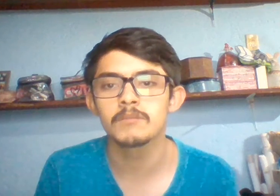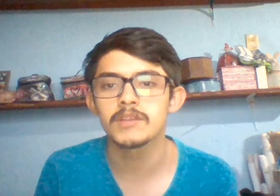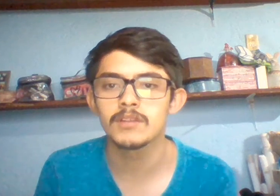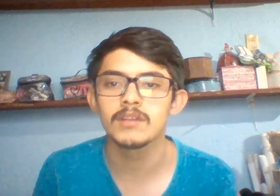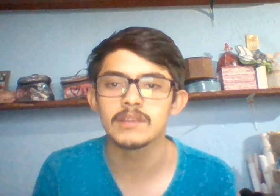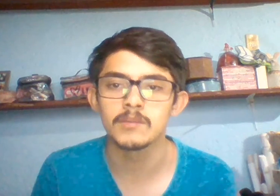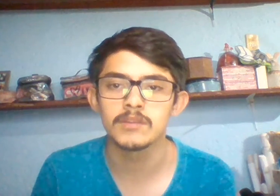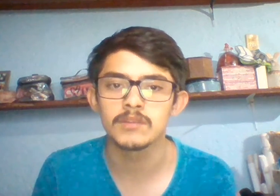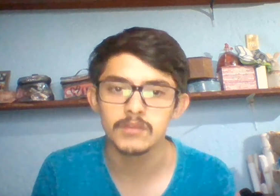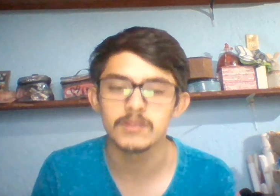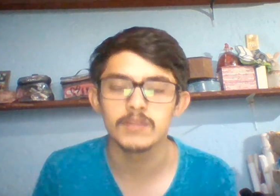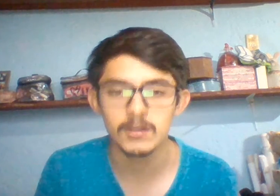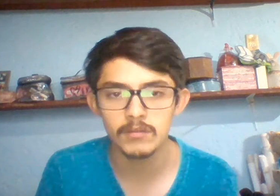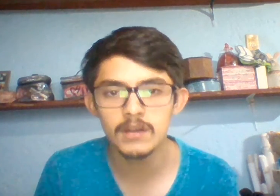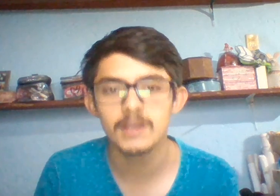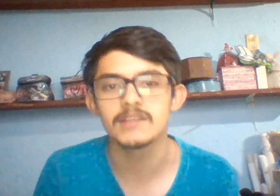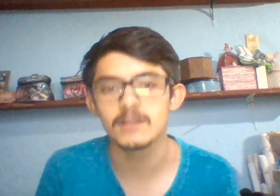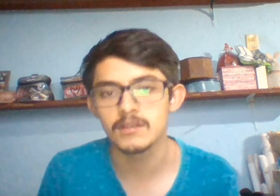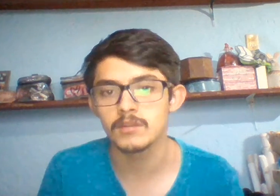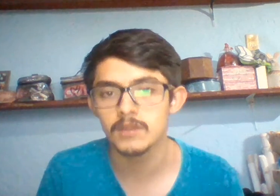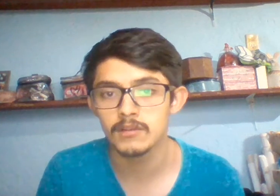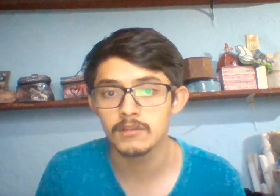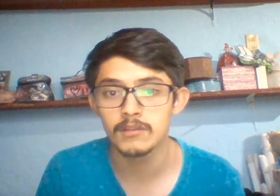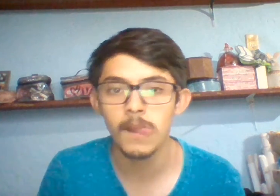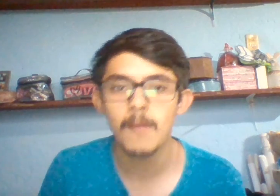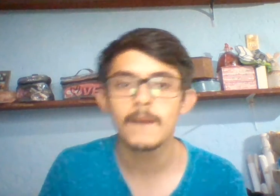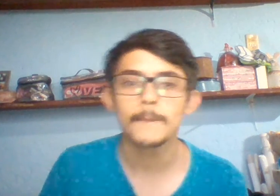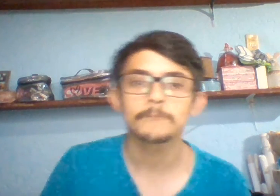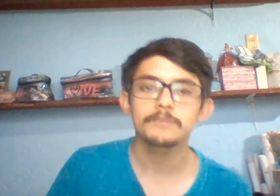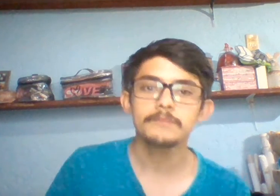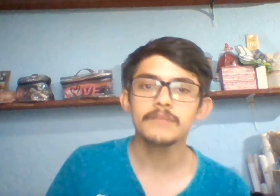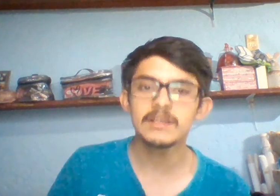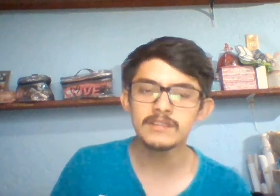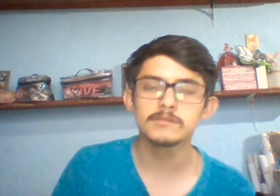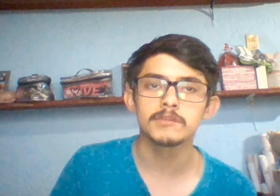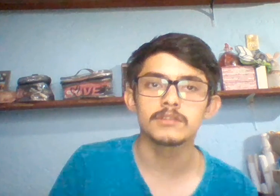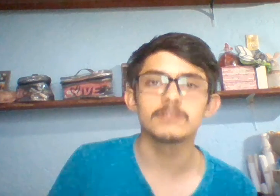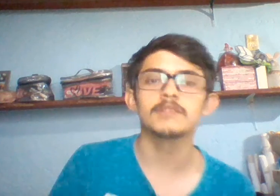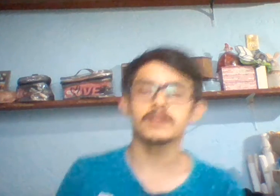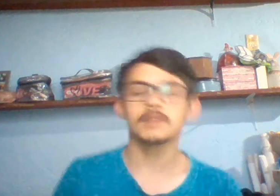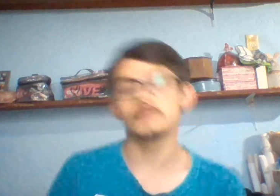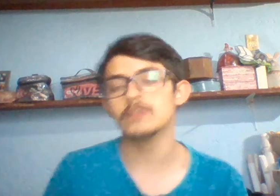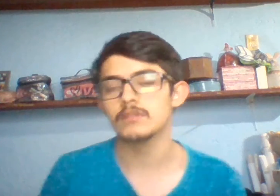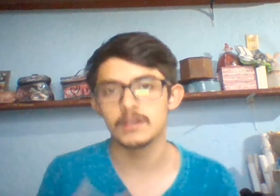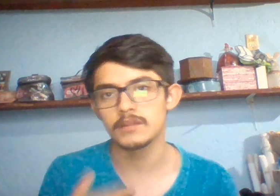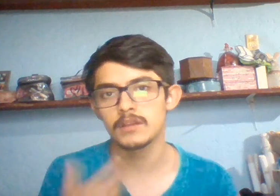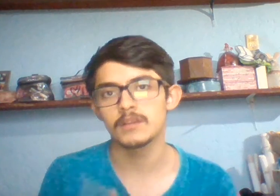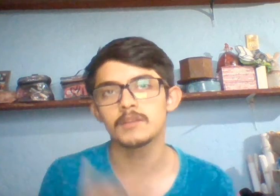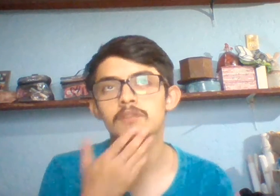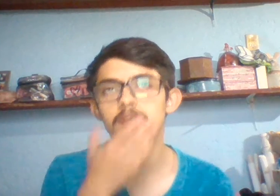preciso en términos de posición angular, aceleración y velocidad. Este servomotor se puede, bueno, se puede usar